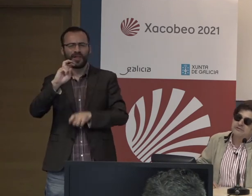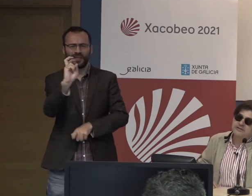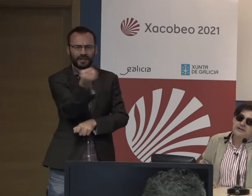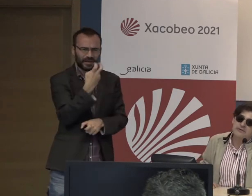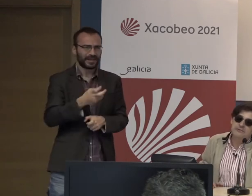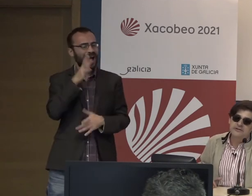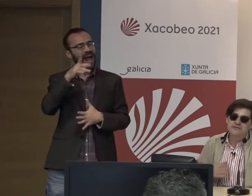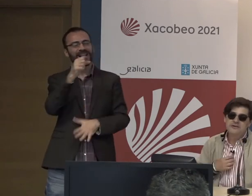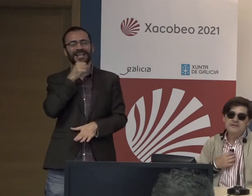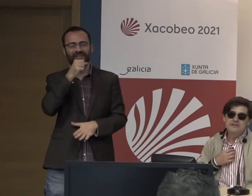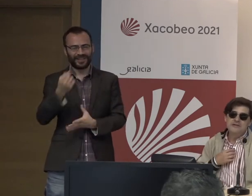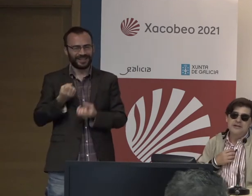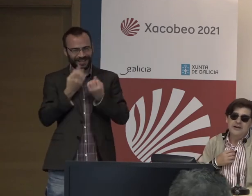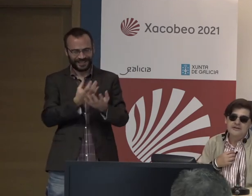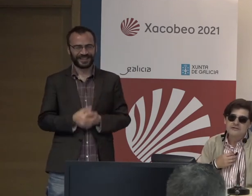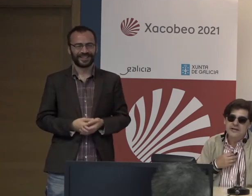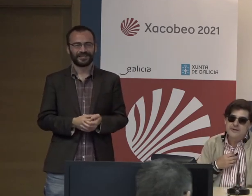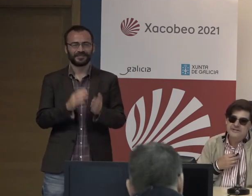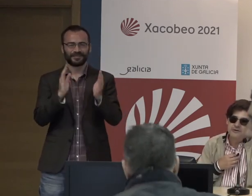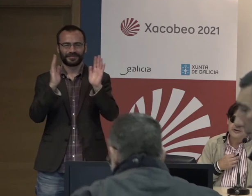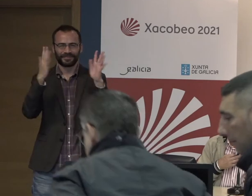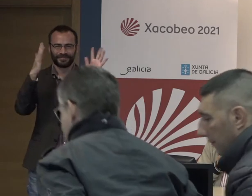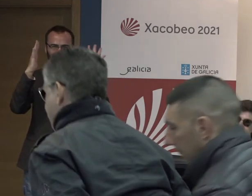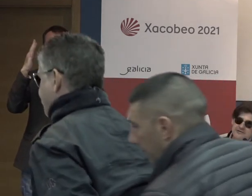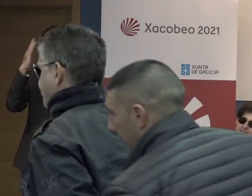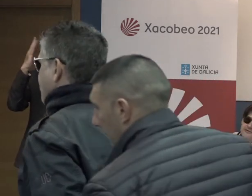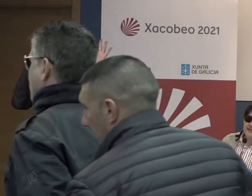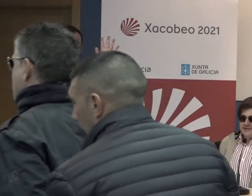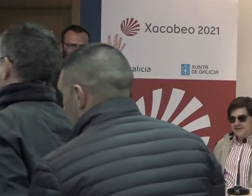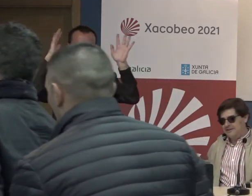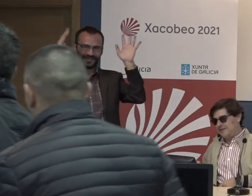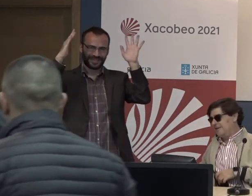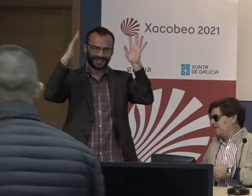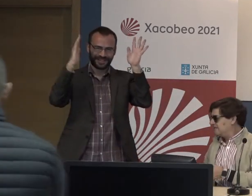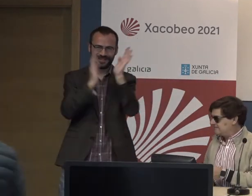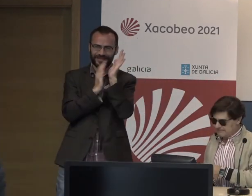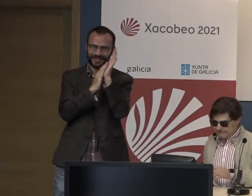nos cuentes el un poquito lo que has visto, tú que eres ciego.